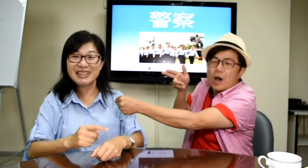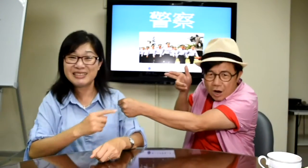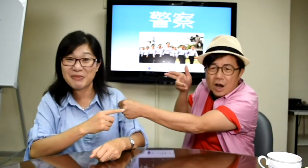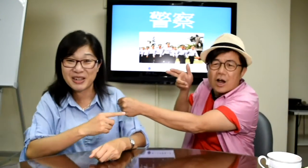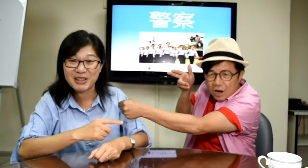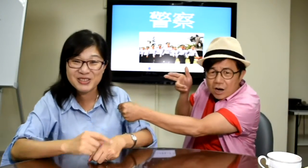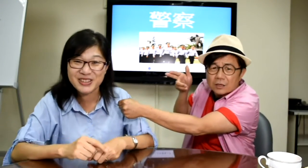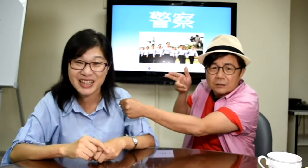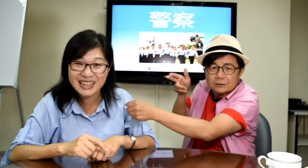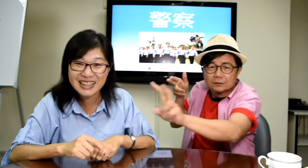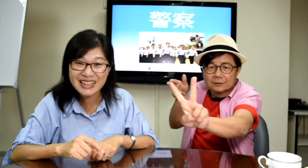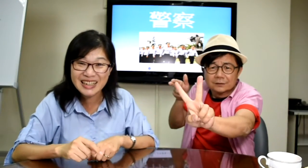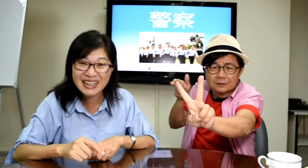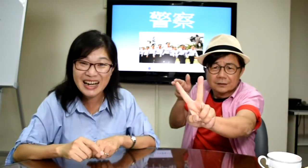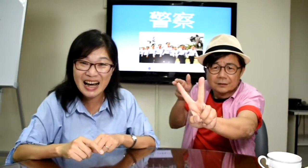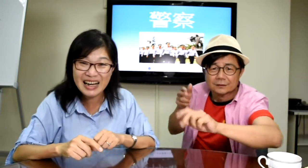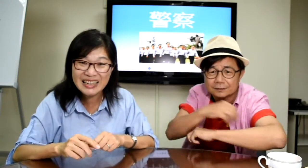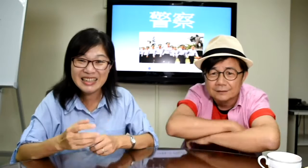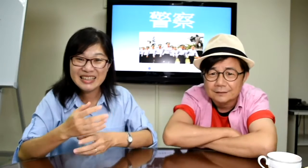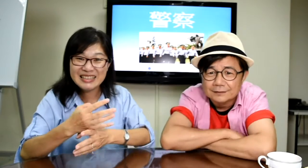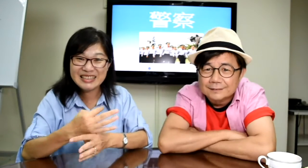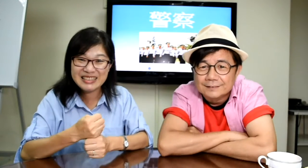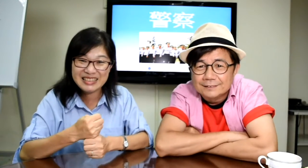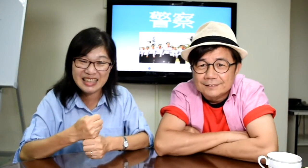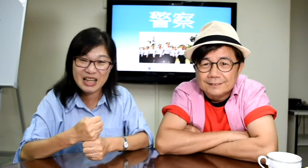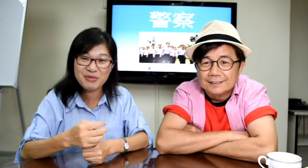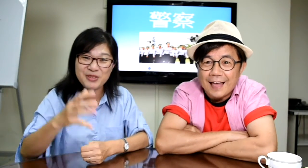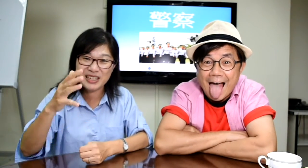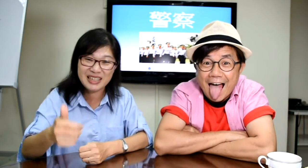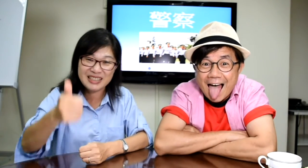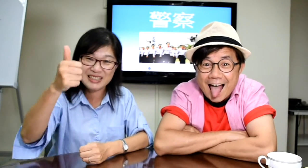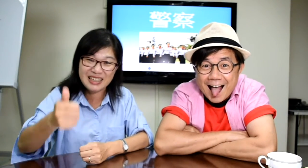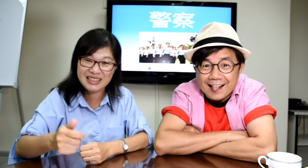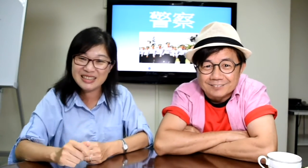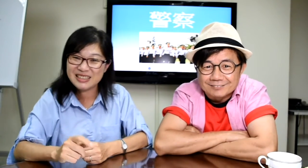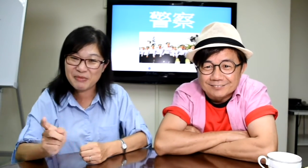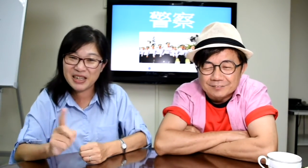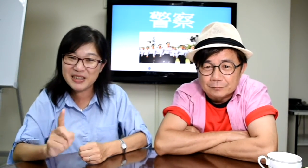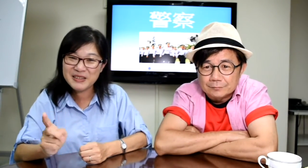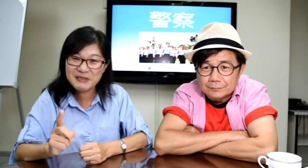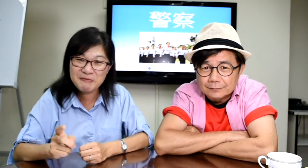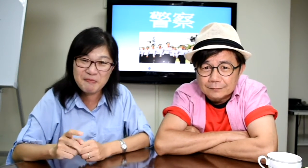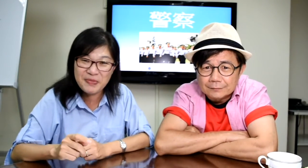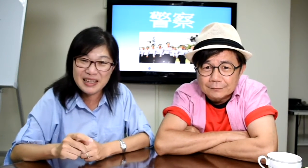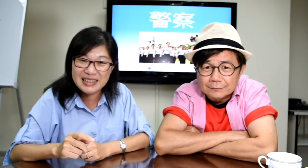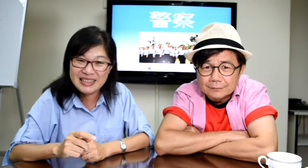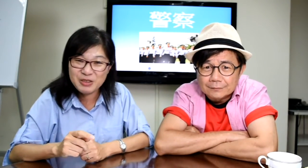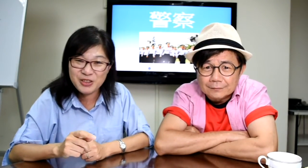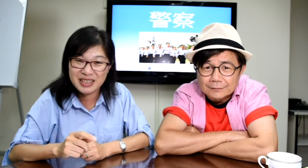什么工作？好，节目的人是什么？再具体一